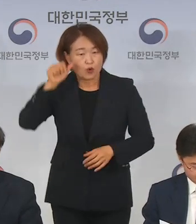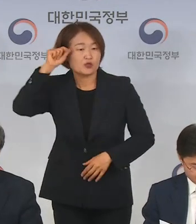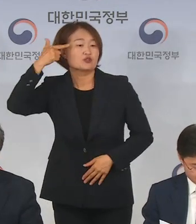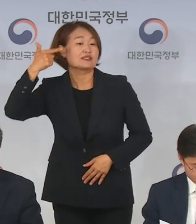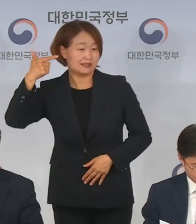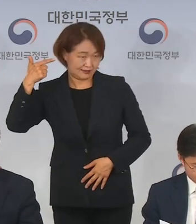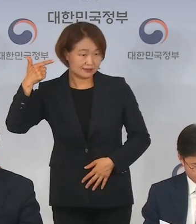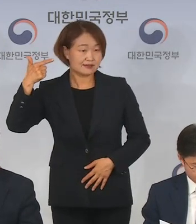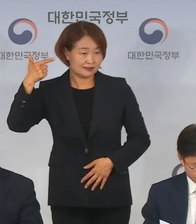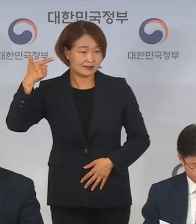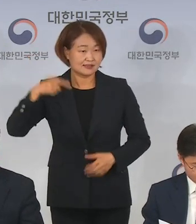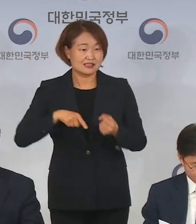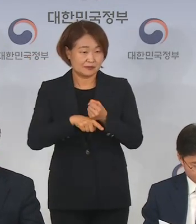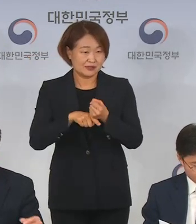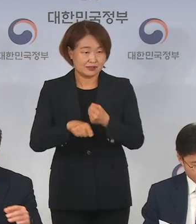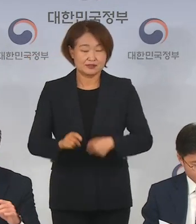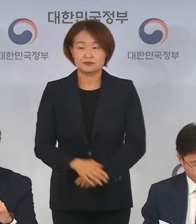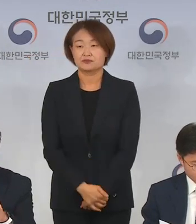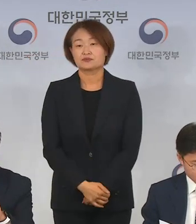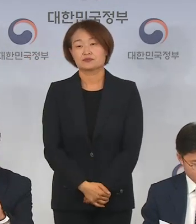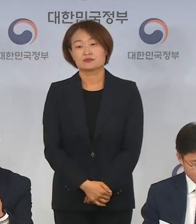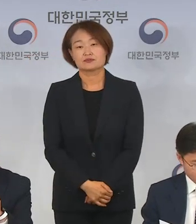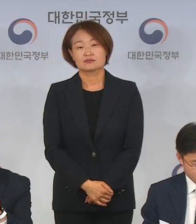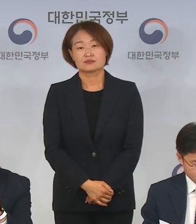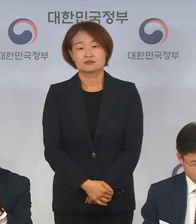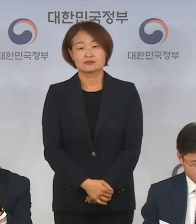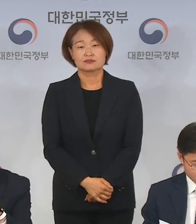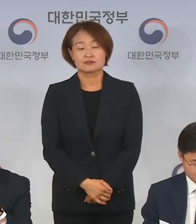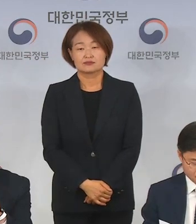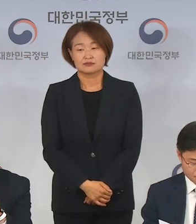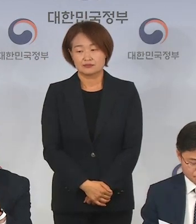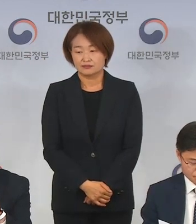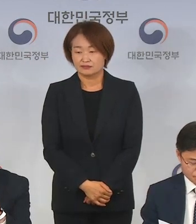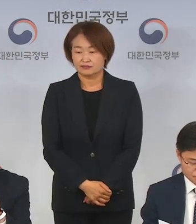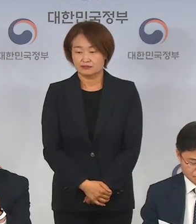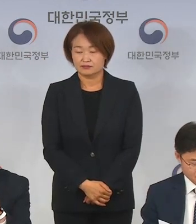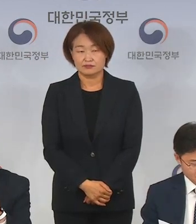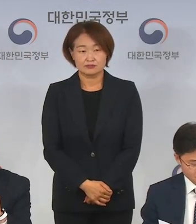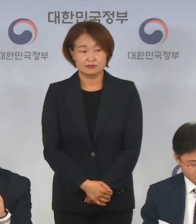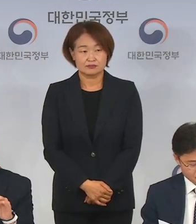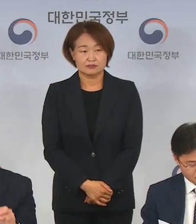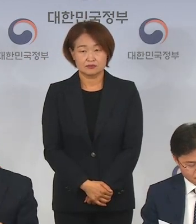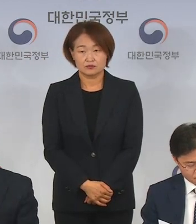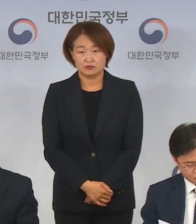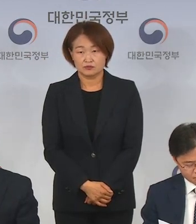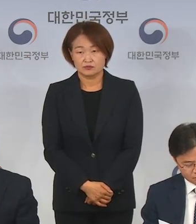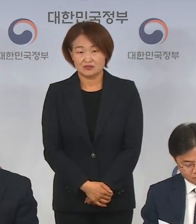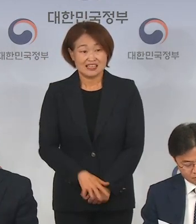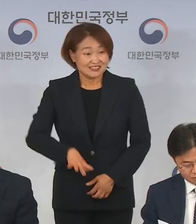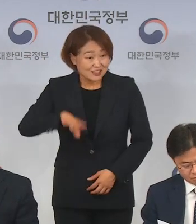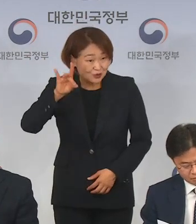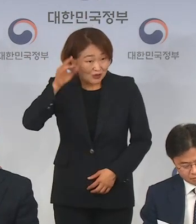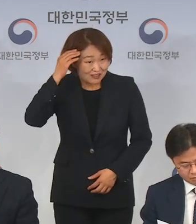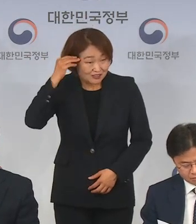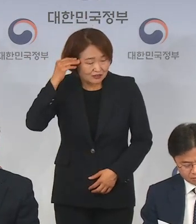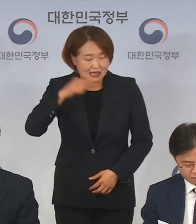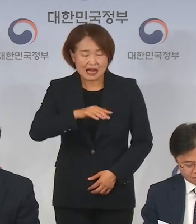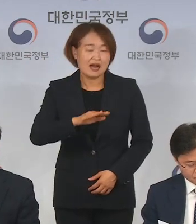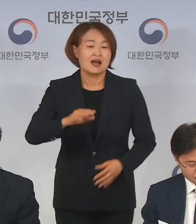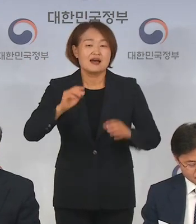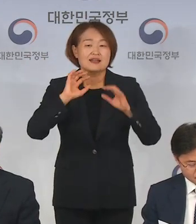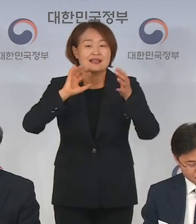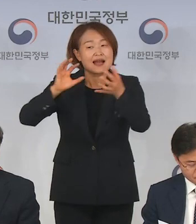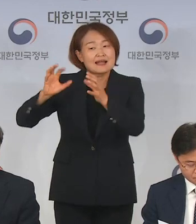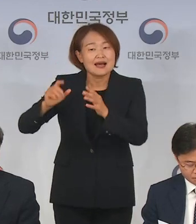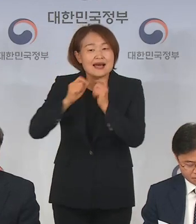5박 6일이 된다는 의미이고요. 그 다음에 회원국 최초 부분은 개별